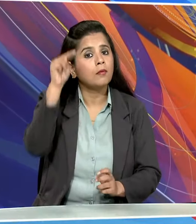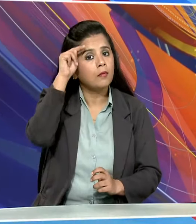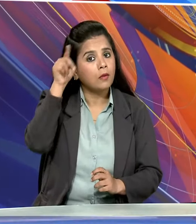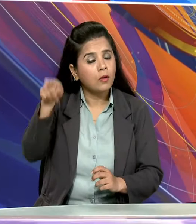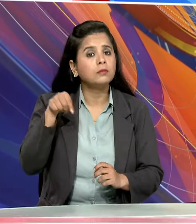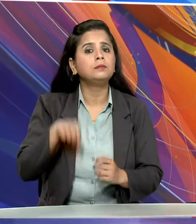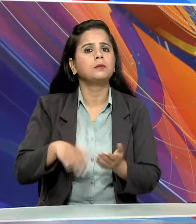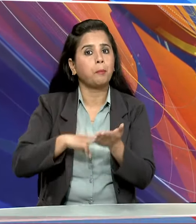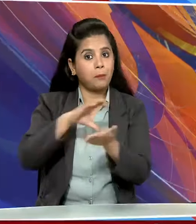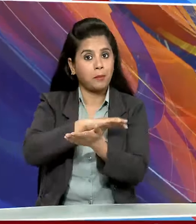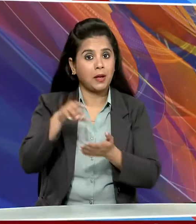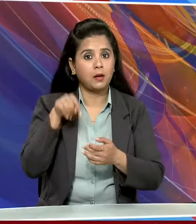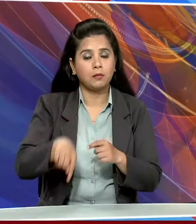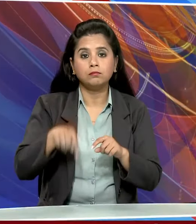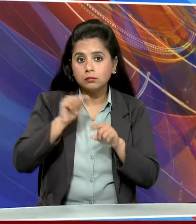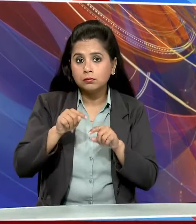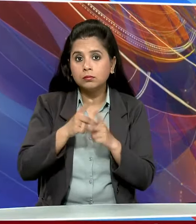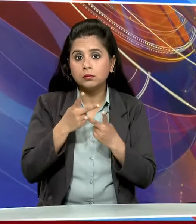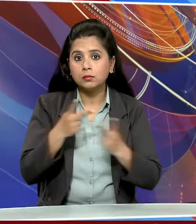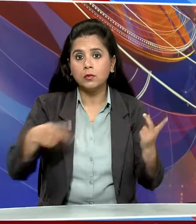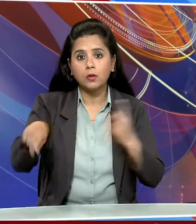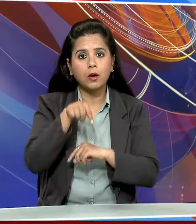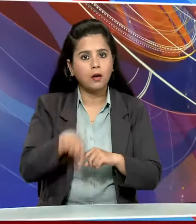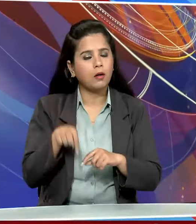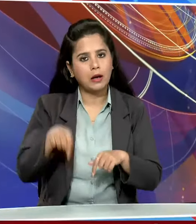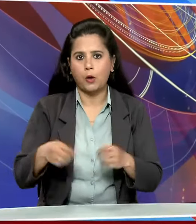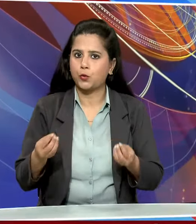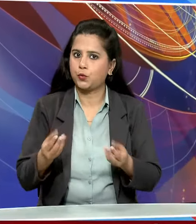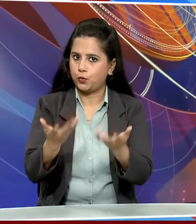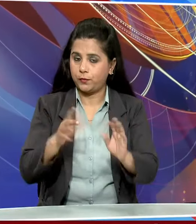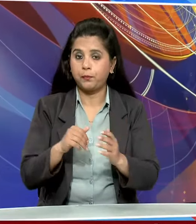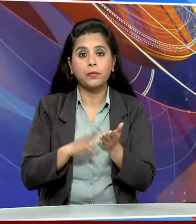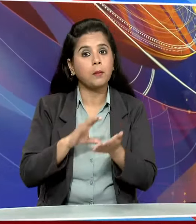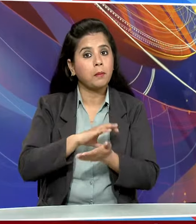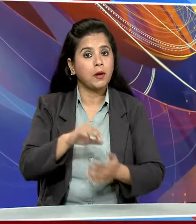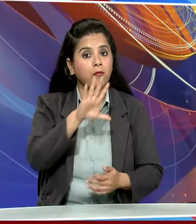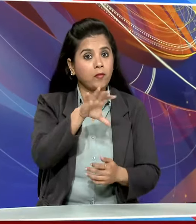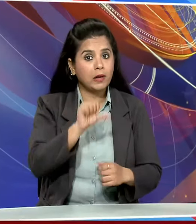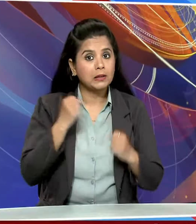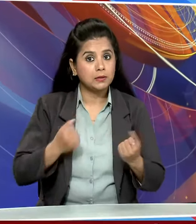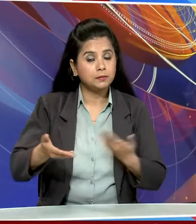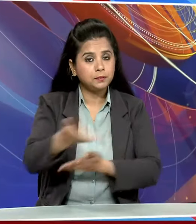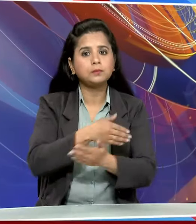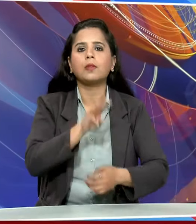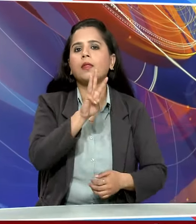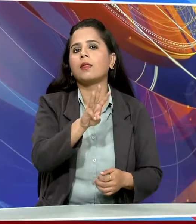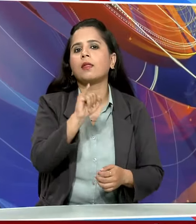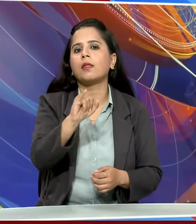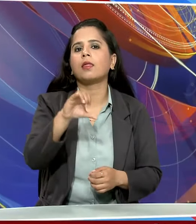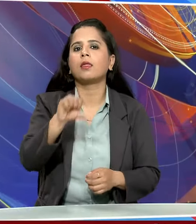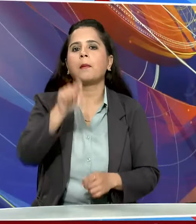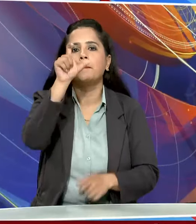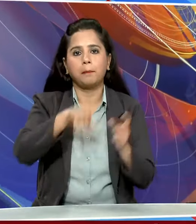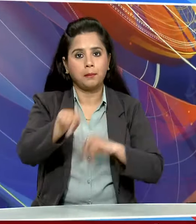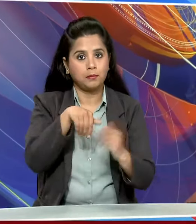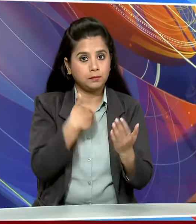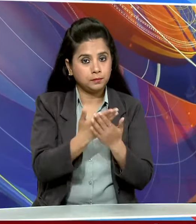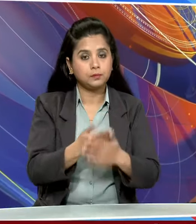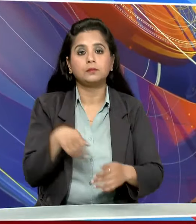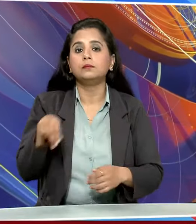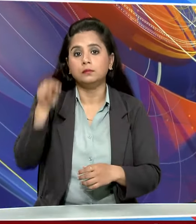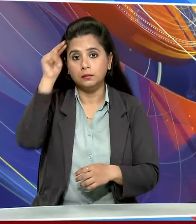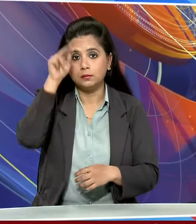नागालैंड और मेघालय में विधानसभा चुनाव के लिए मतदान शुरू। मेघालय में 59 सीटों के लिए 369 और नागालैंड